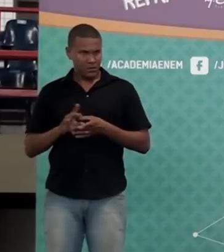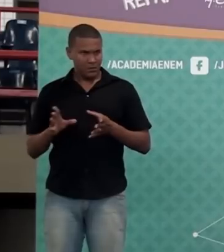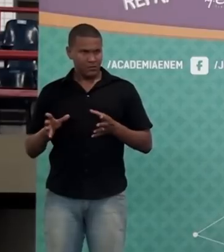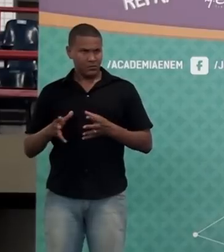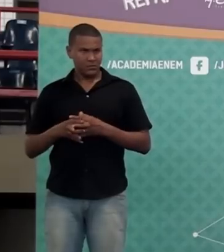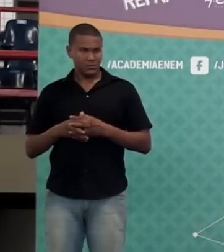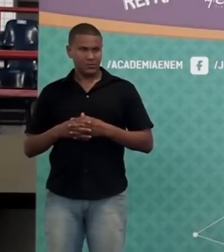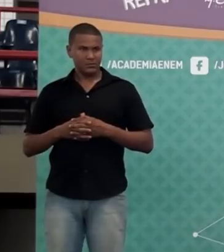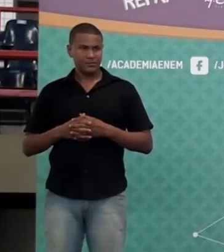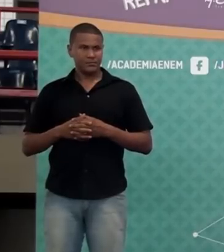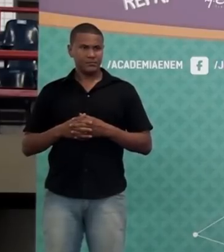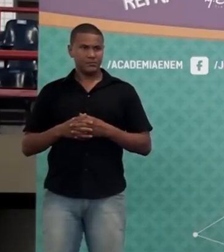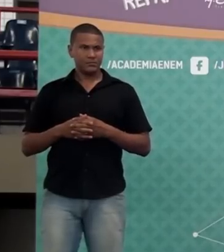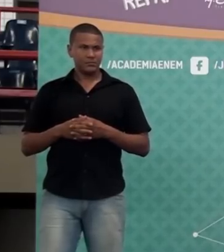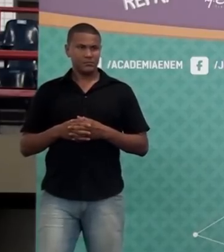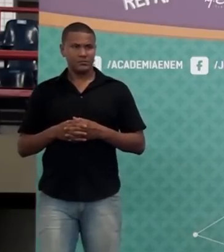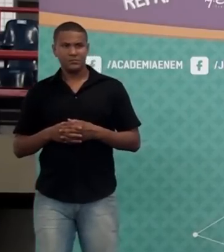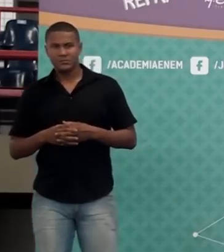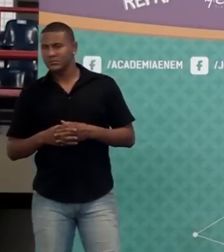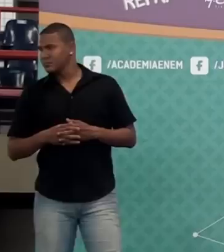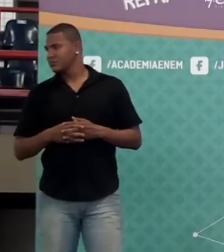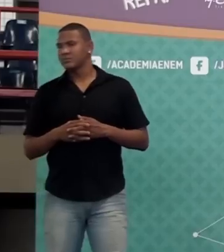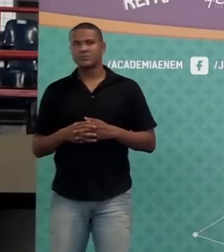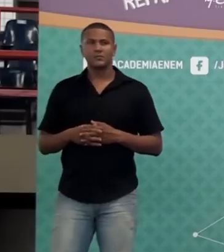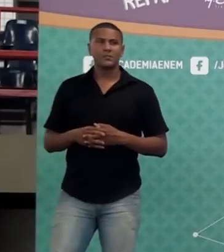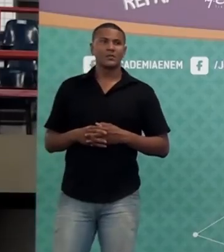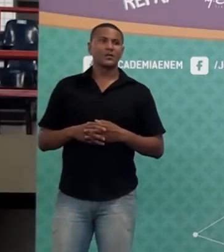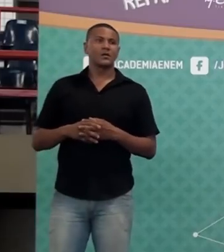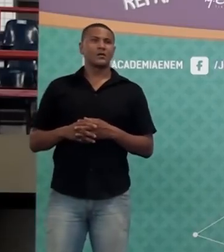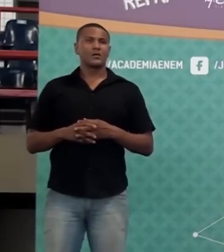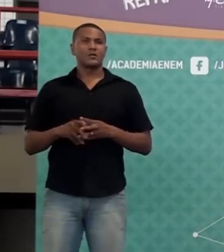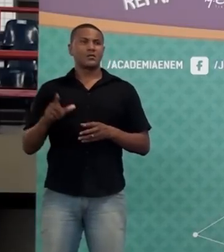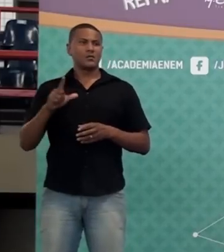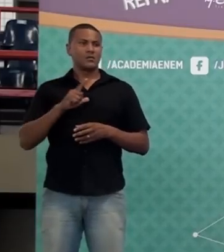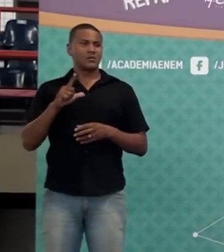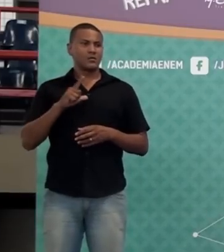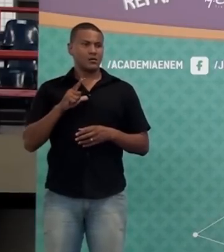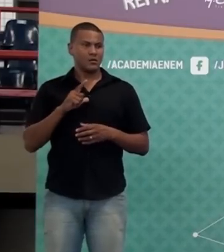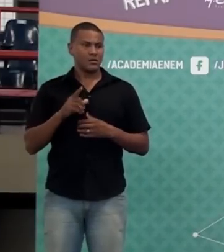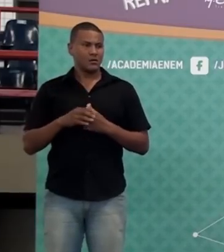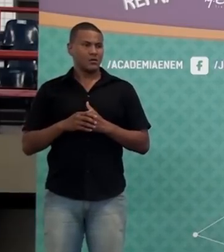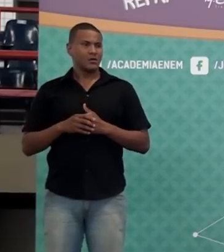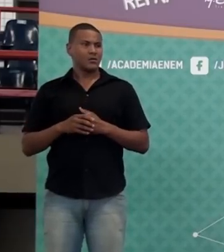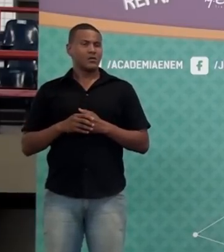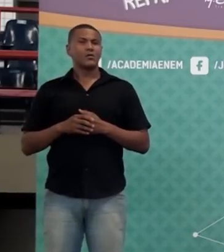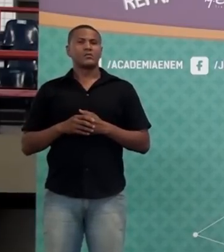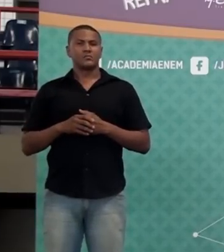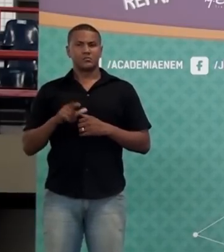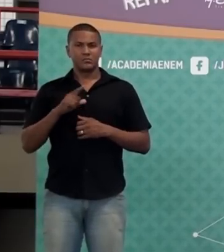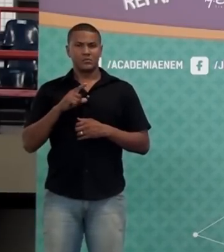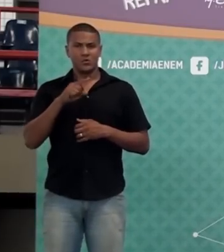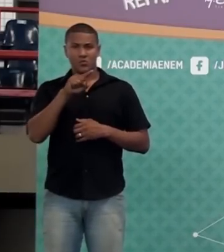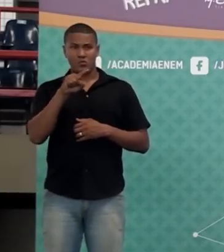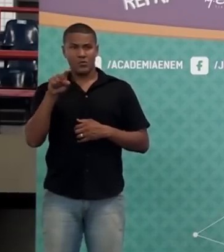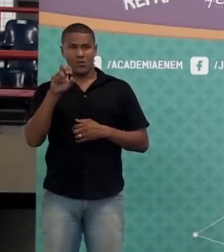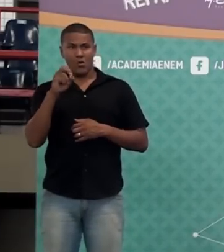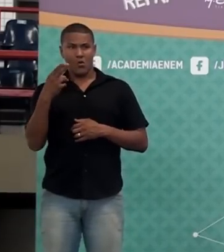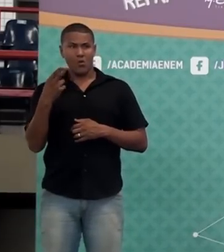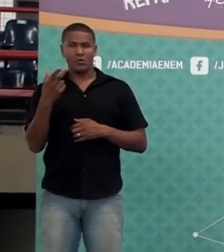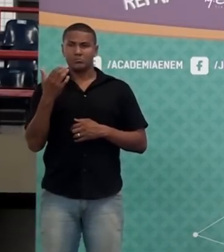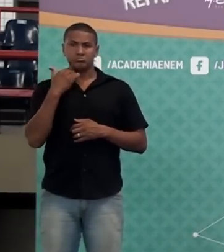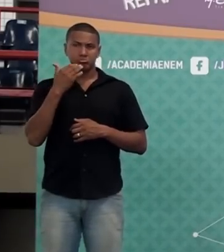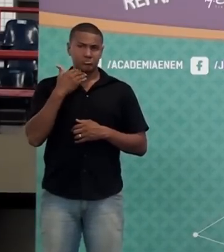dia a dia tinha com hífen e sem hífen. E olha que bobagem. Com hífen designava,